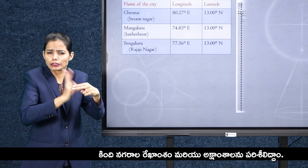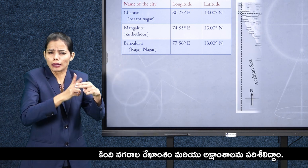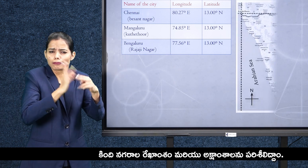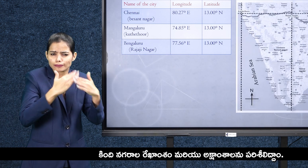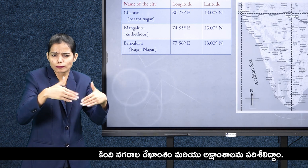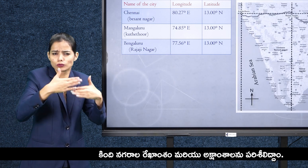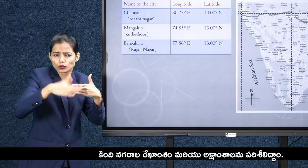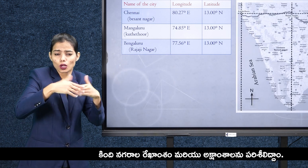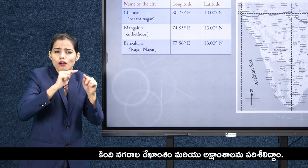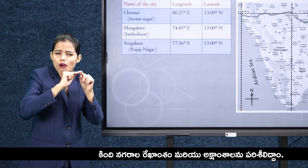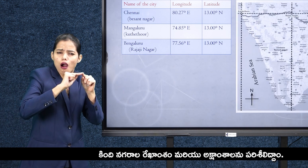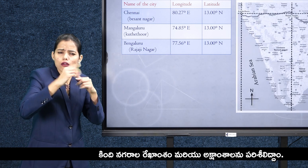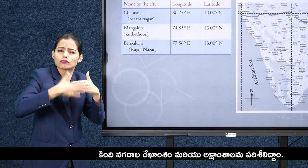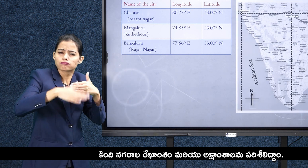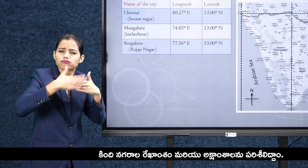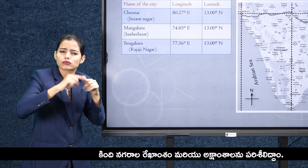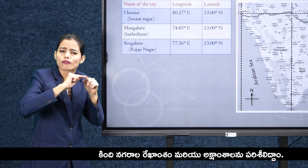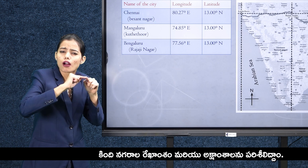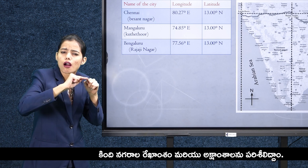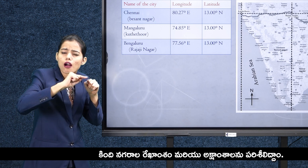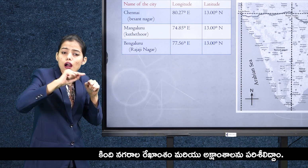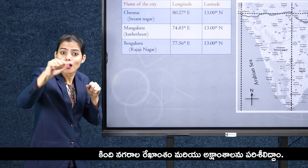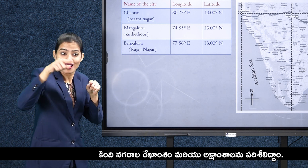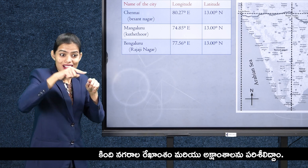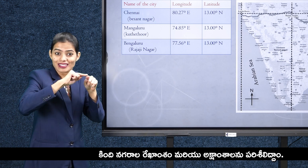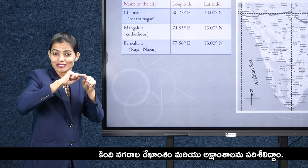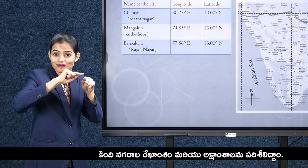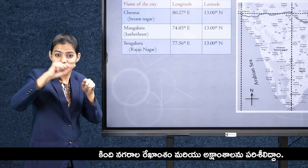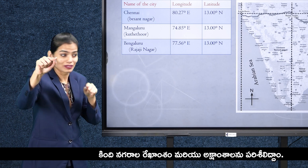క్రింది నగరాల రేఖాంశం అక్షాంశాలను పరిశీలిద్దాం.